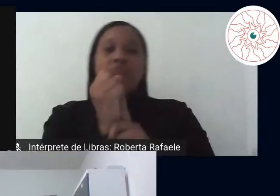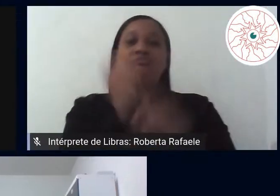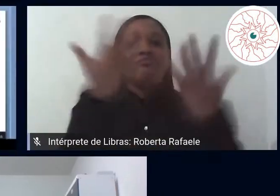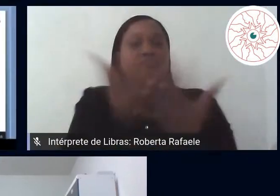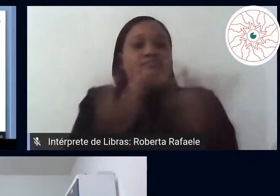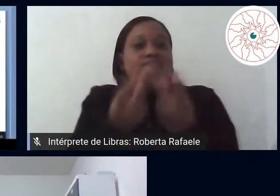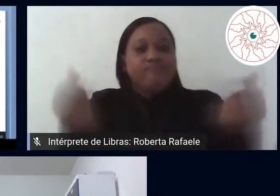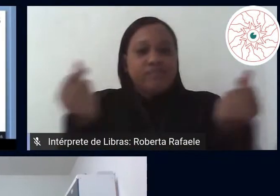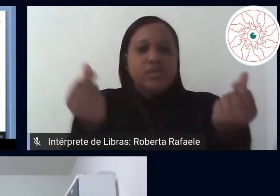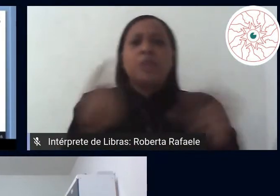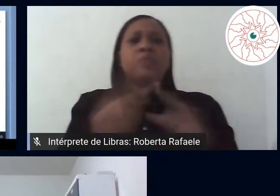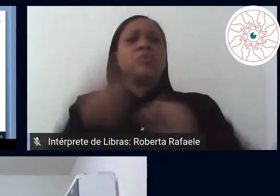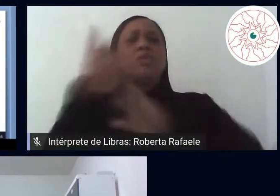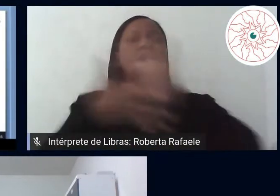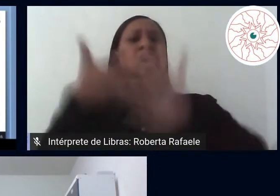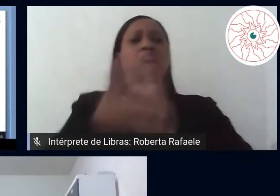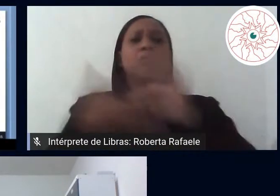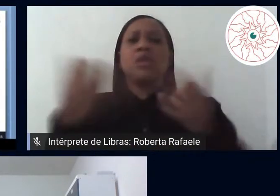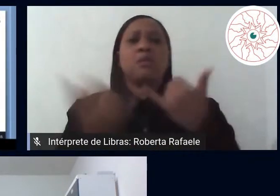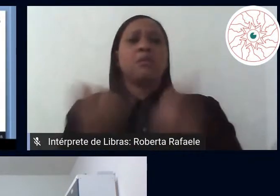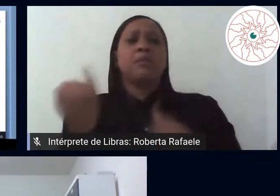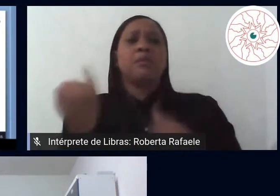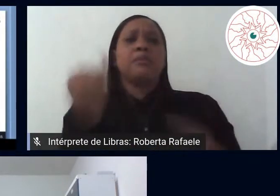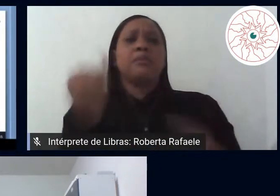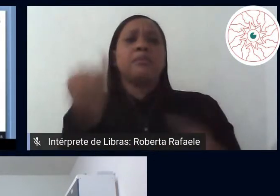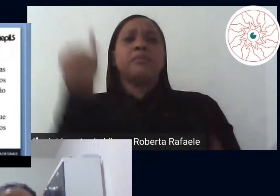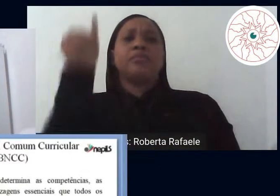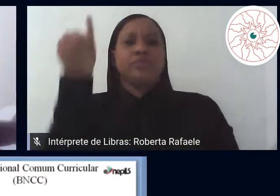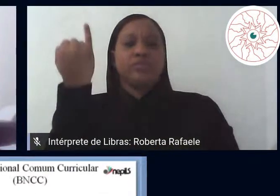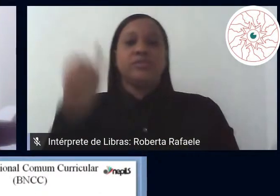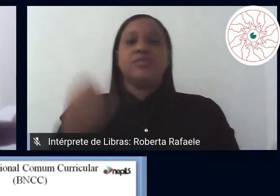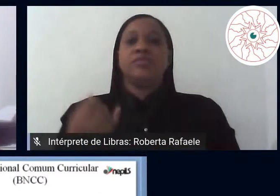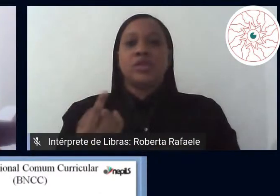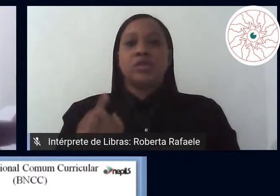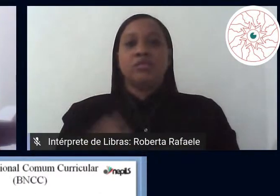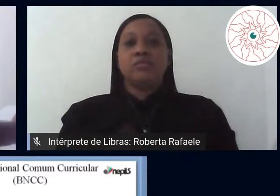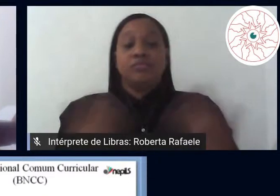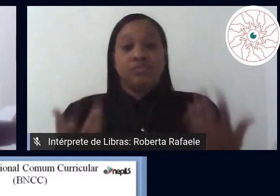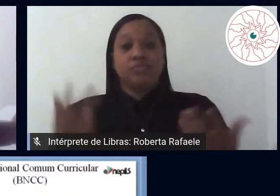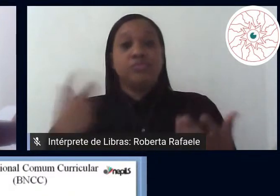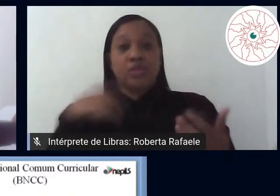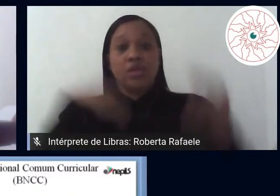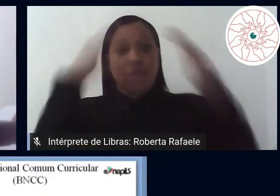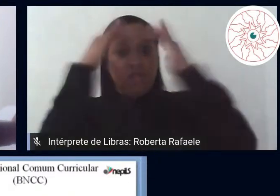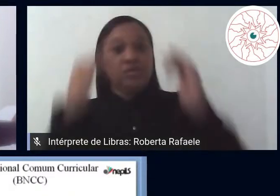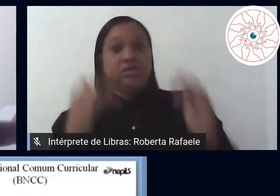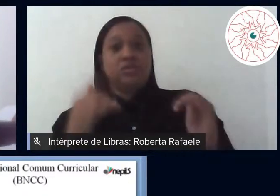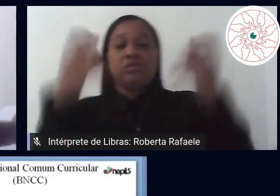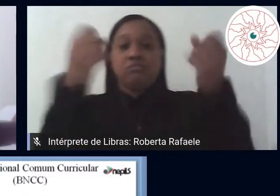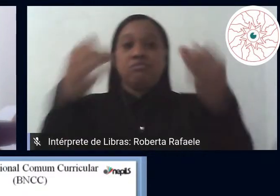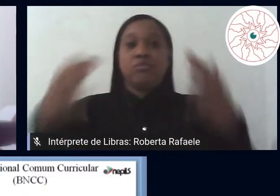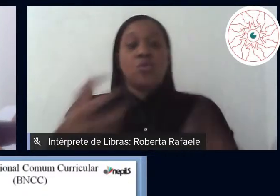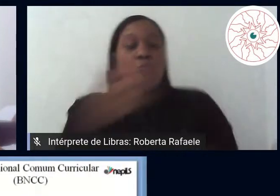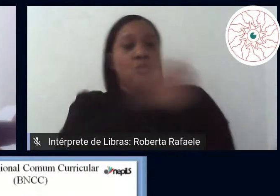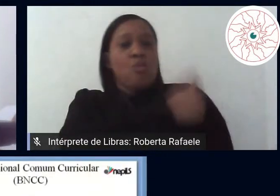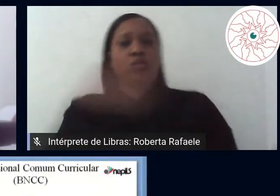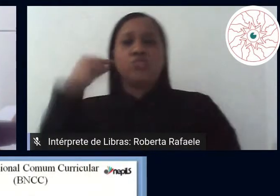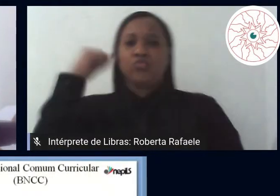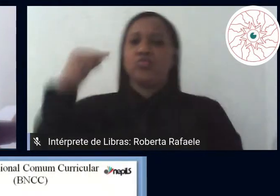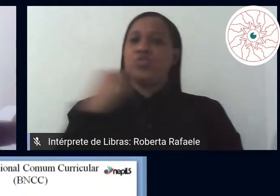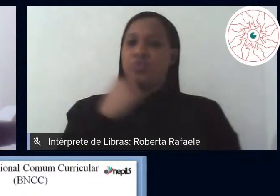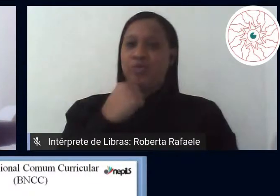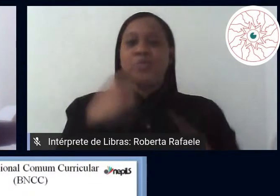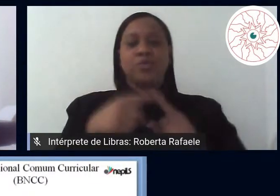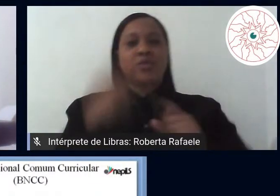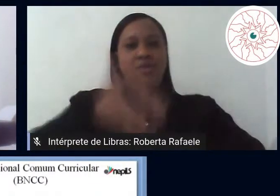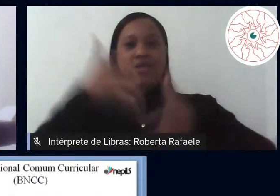o colocar no currículo a disciplina Libras. Eu não tô pensando só na no aluno surdo, porque a Libras, eh, tanto ouvintes como